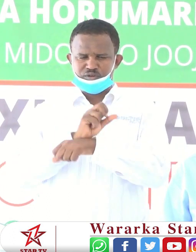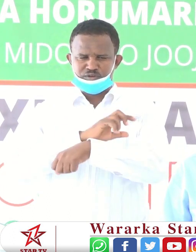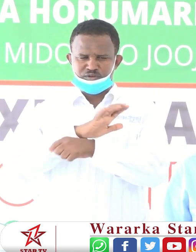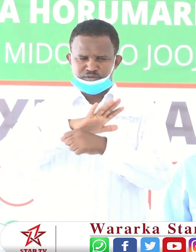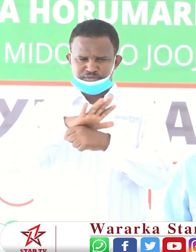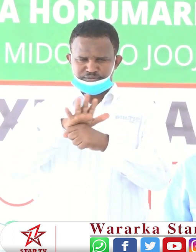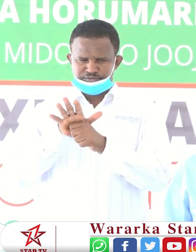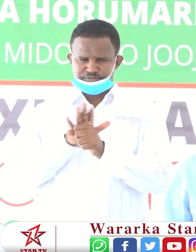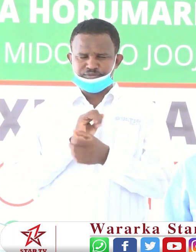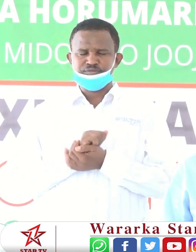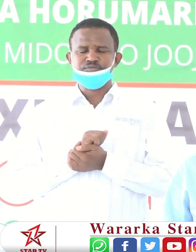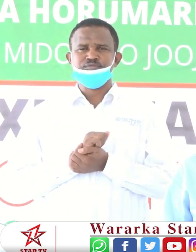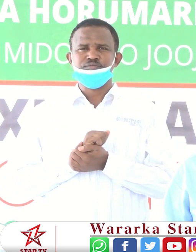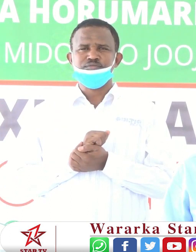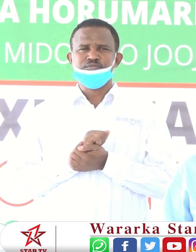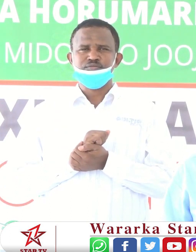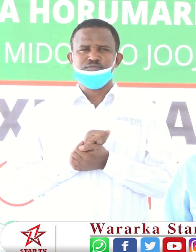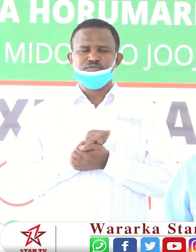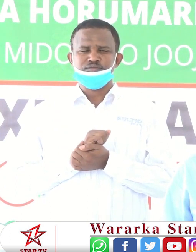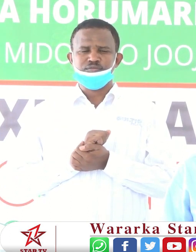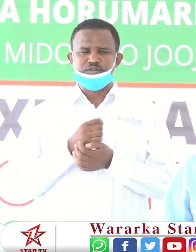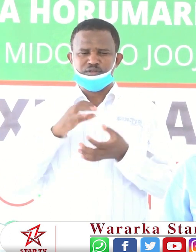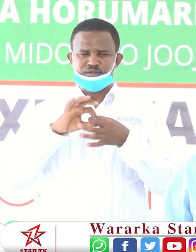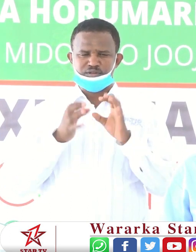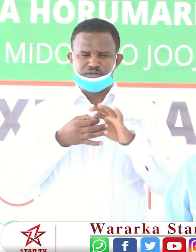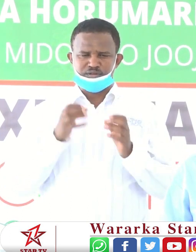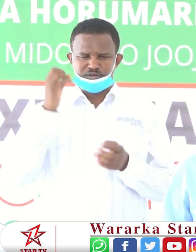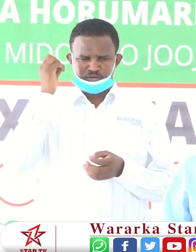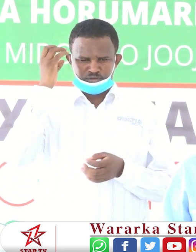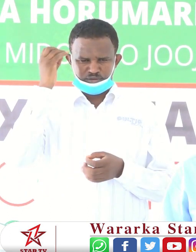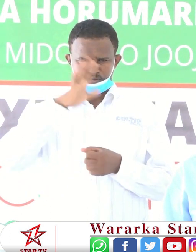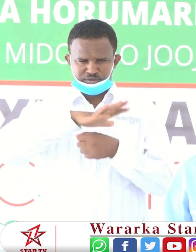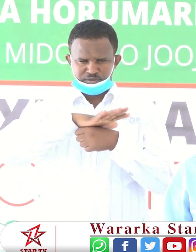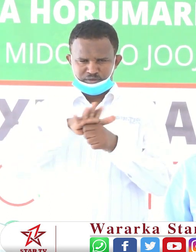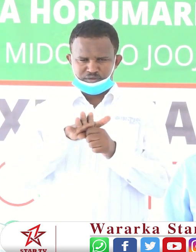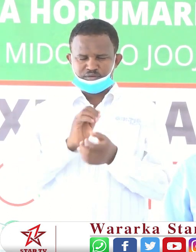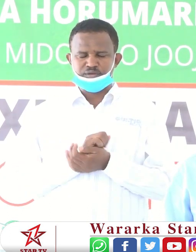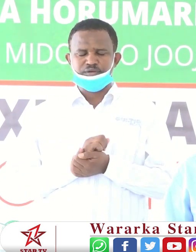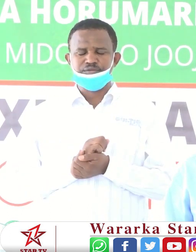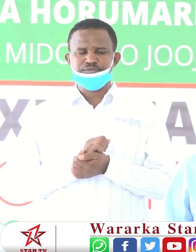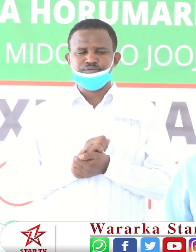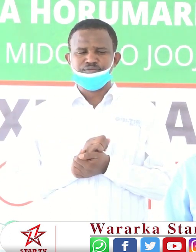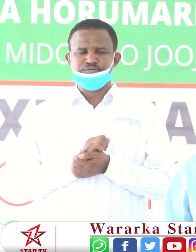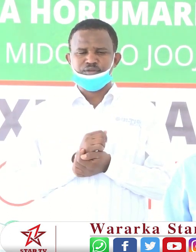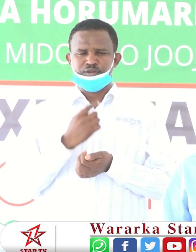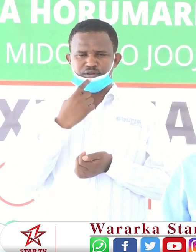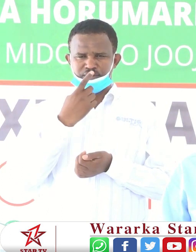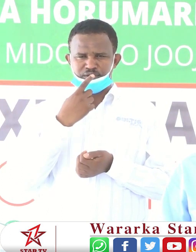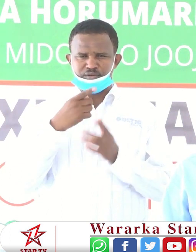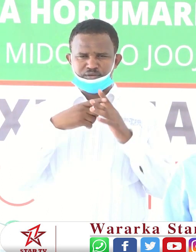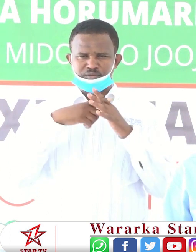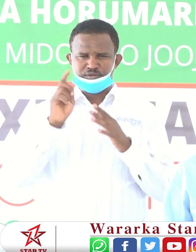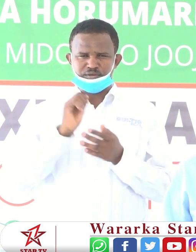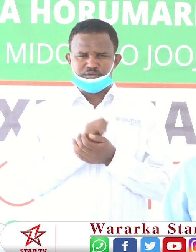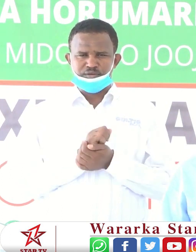بيسي ودا كينا كتشتي الى حريدة عذر كان كوفيد 19 دي آنكو بلابو